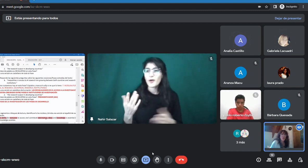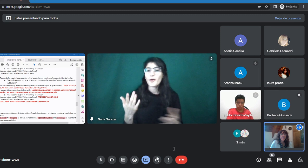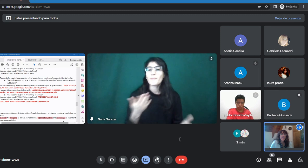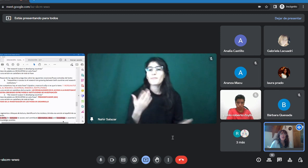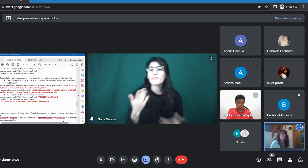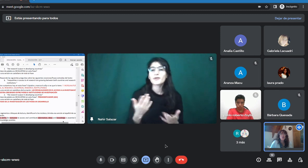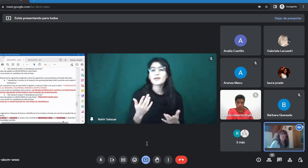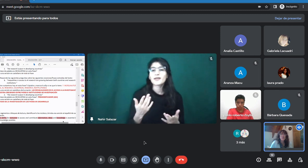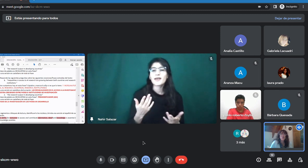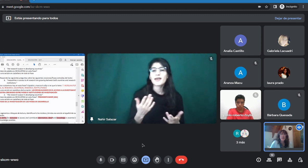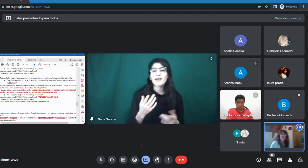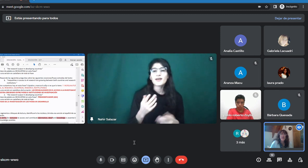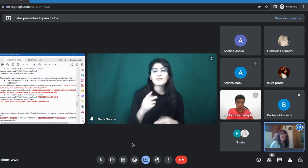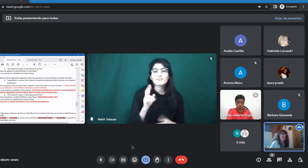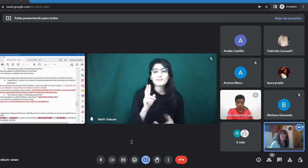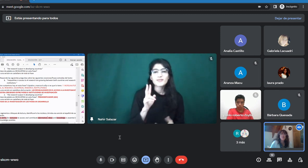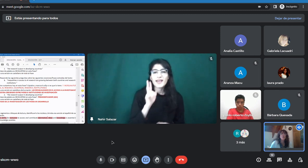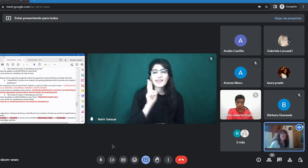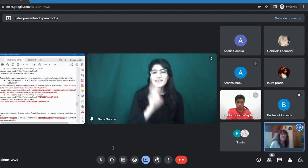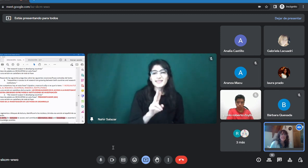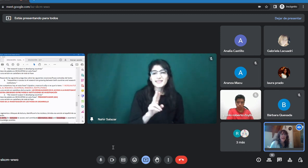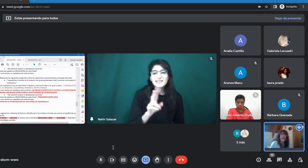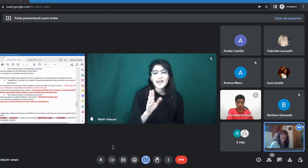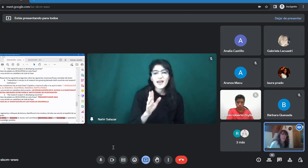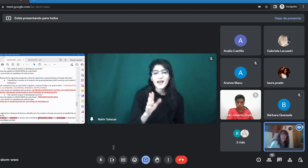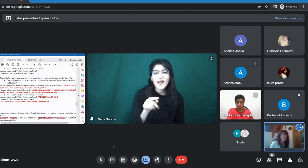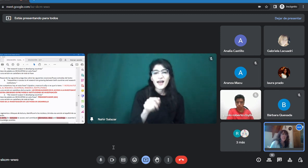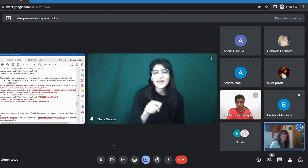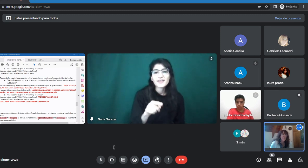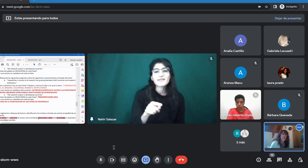no es que es el conocimiento, las ideas y la información esencial,